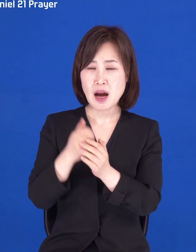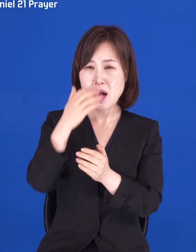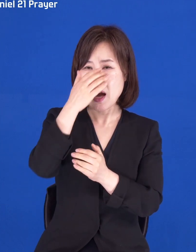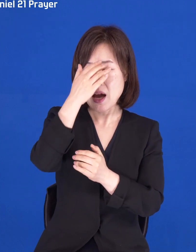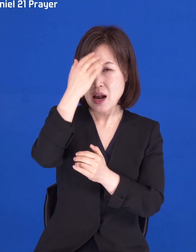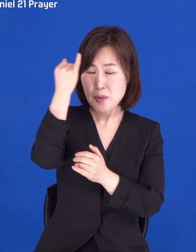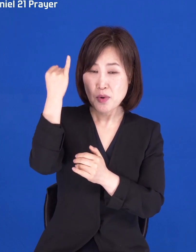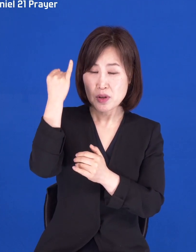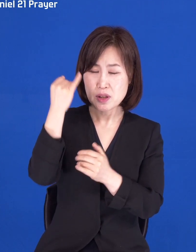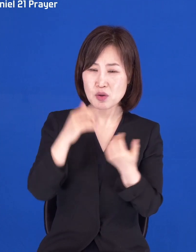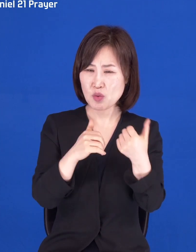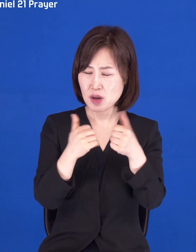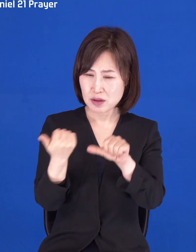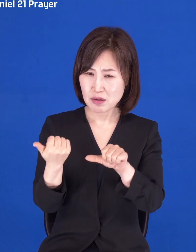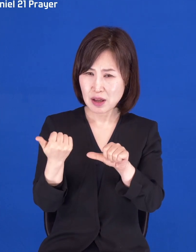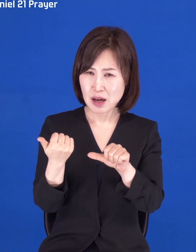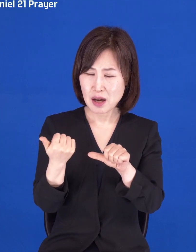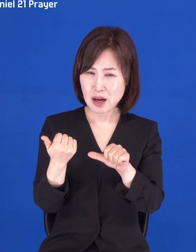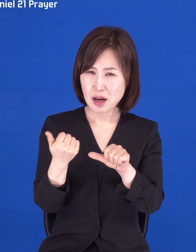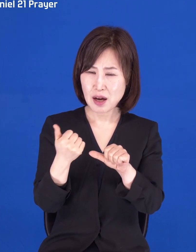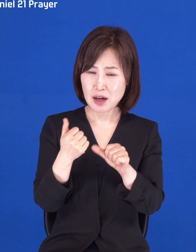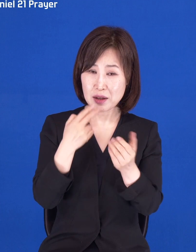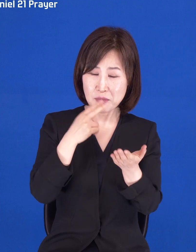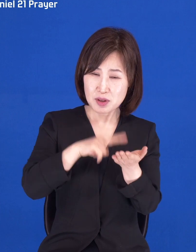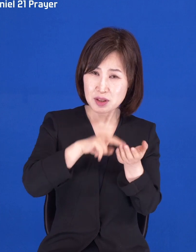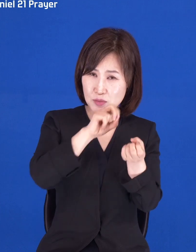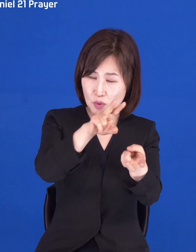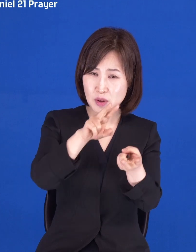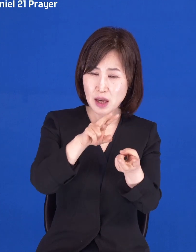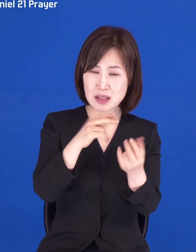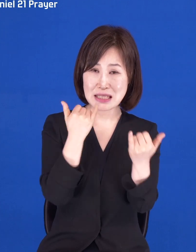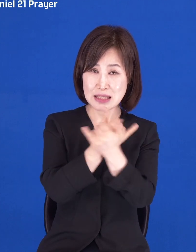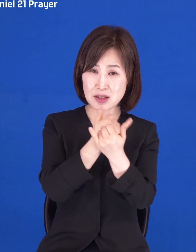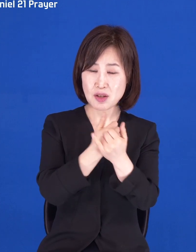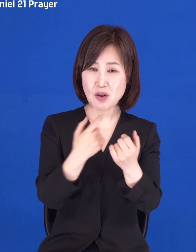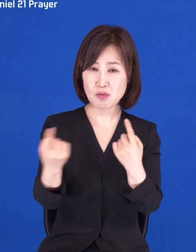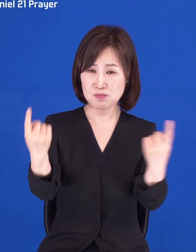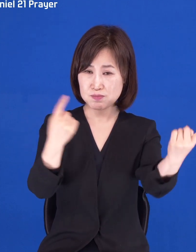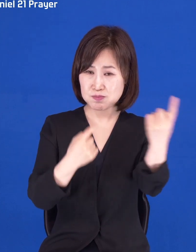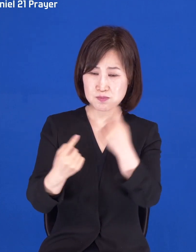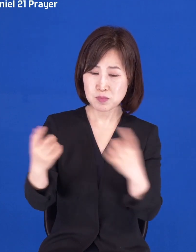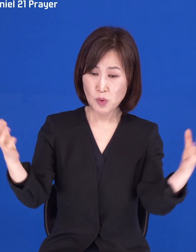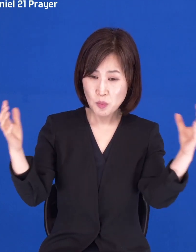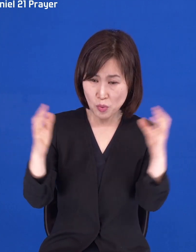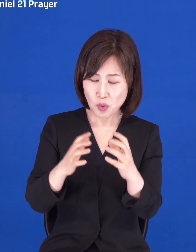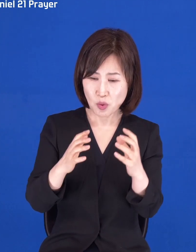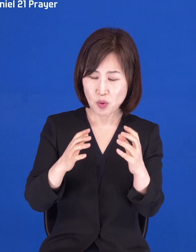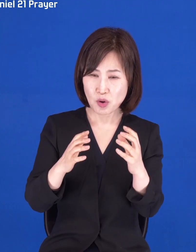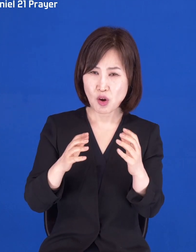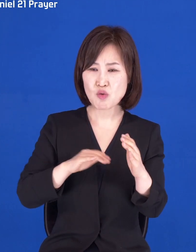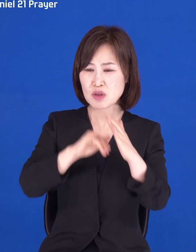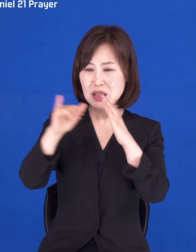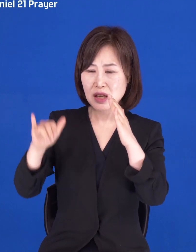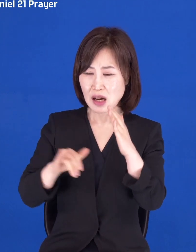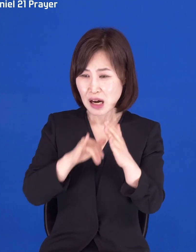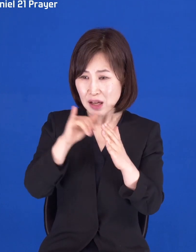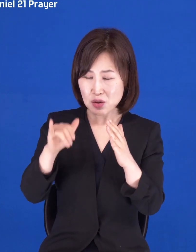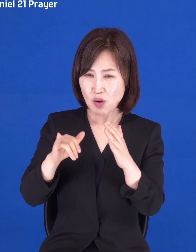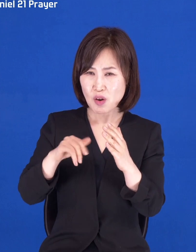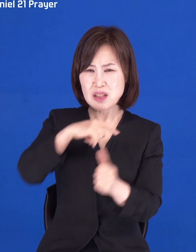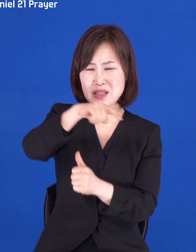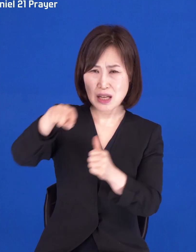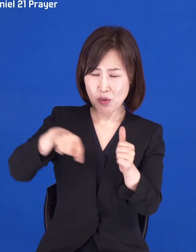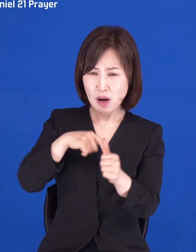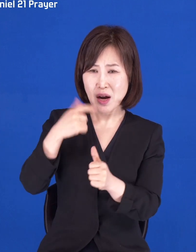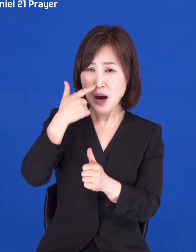소식을 듣고 친척들이 다 오셨어요. 친척들이 오셔서야 저희 가정의 상황을 아신 거예요. 아버지가 붙잡혀 가신